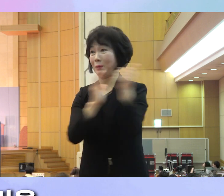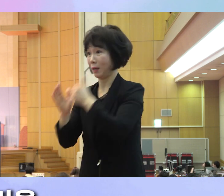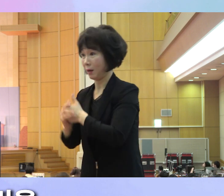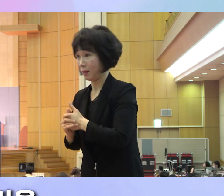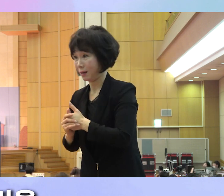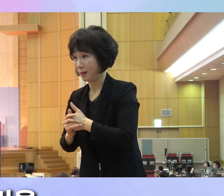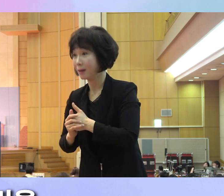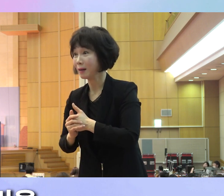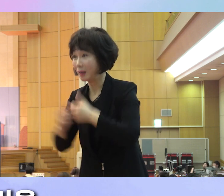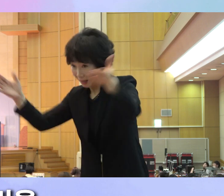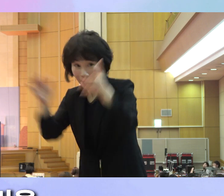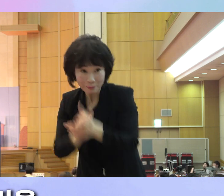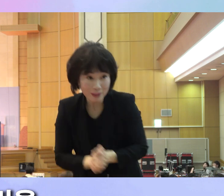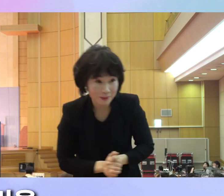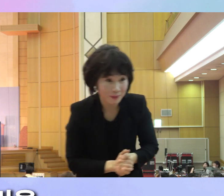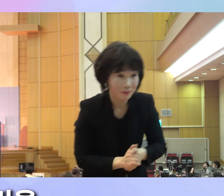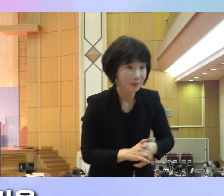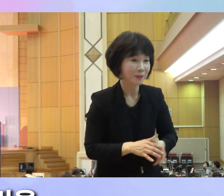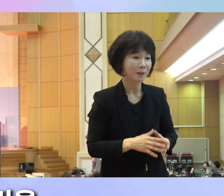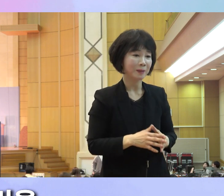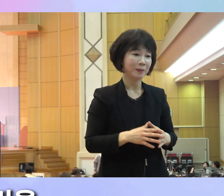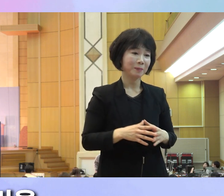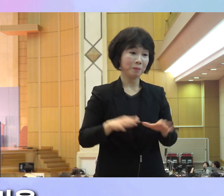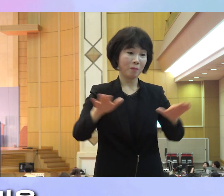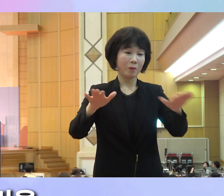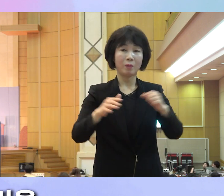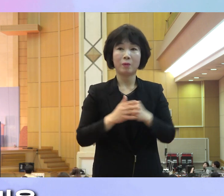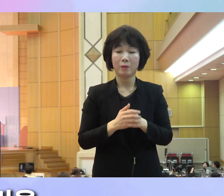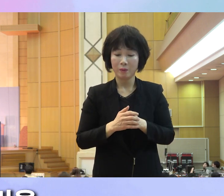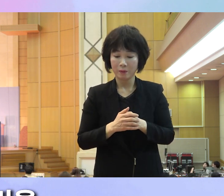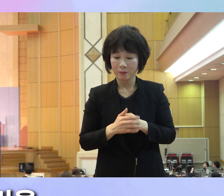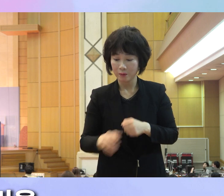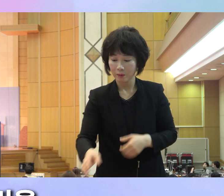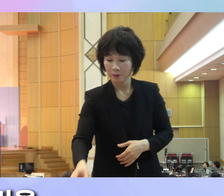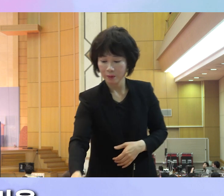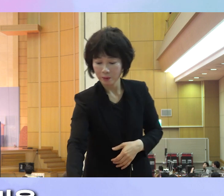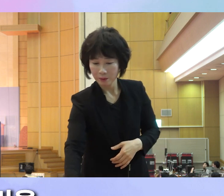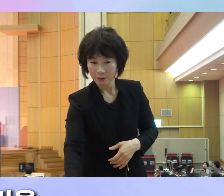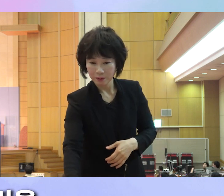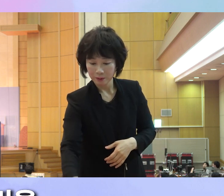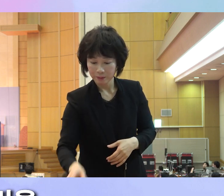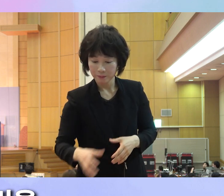응답받는 특별 새벽 기도가 되길 바랍니다. 오늘은